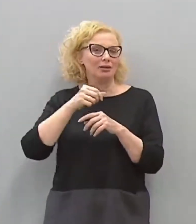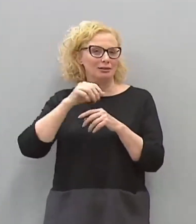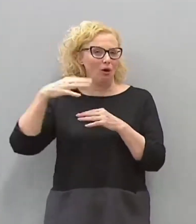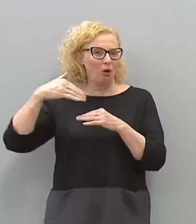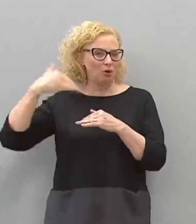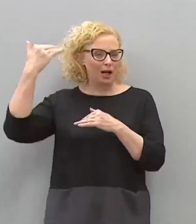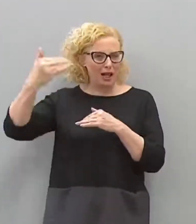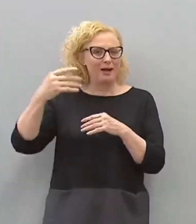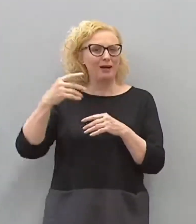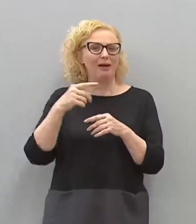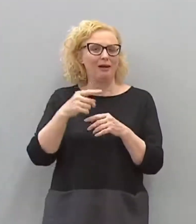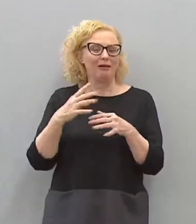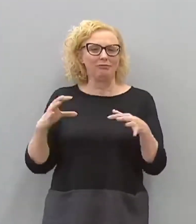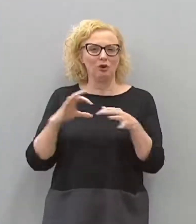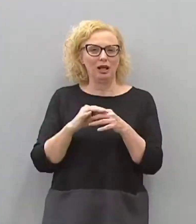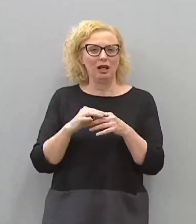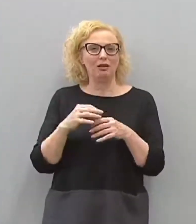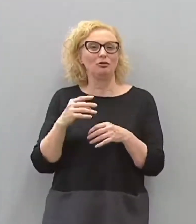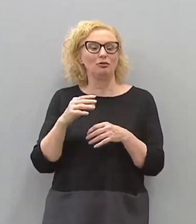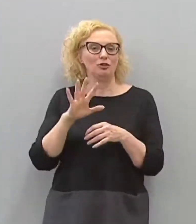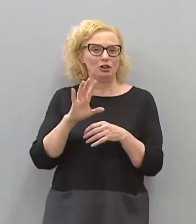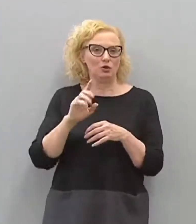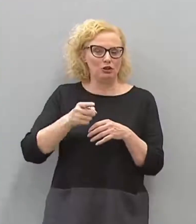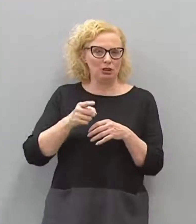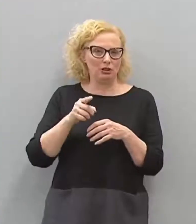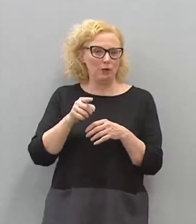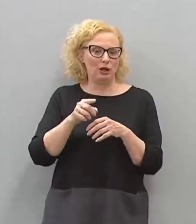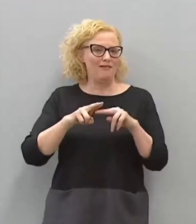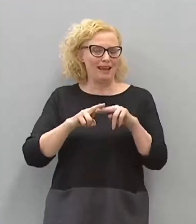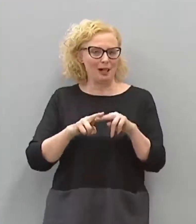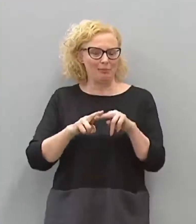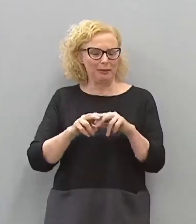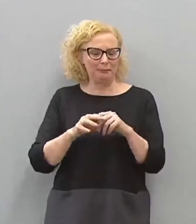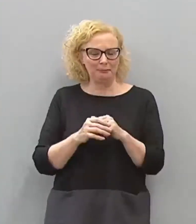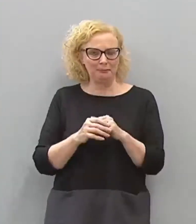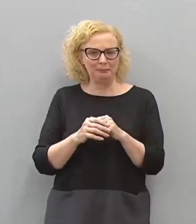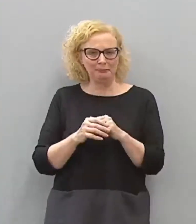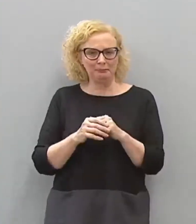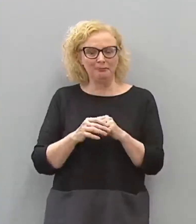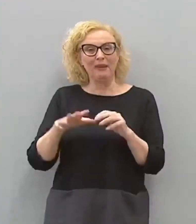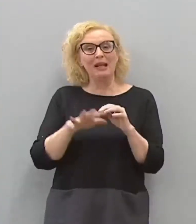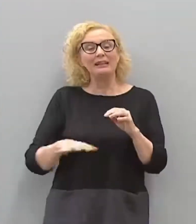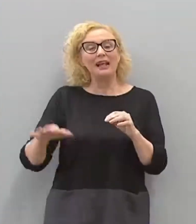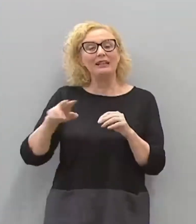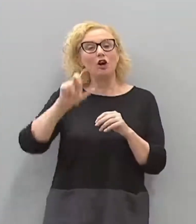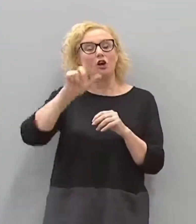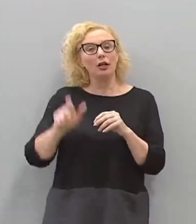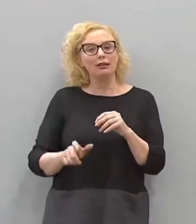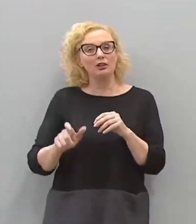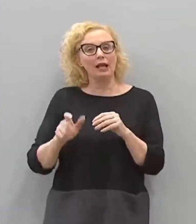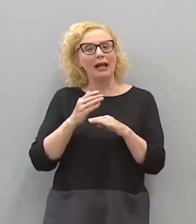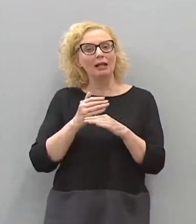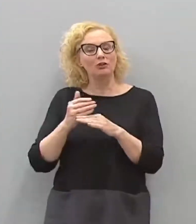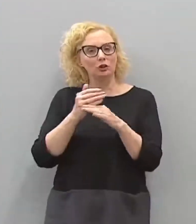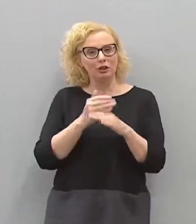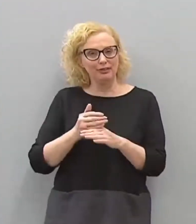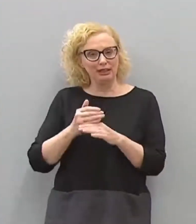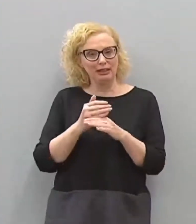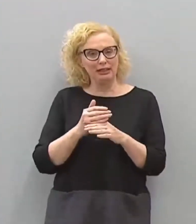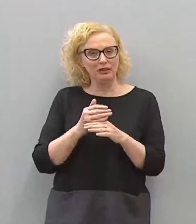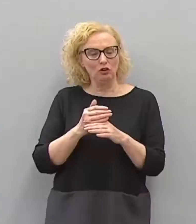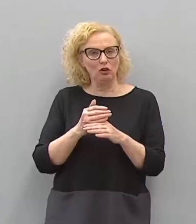chiaramente in immobile il territorio nazionale è stato suddiviso diciamo in